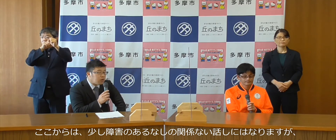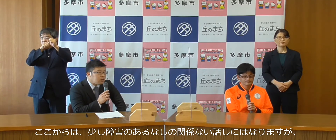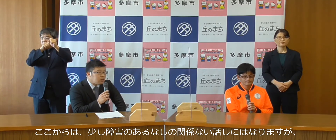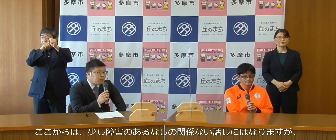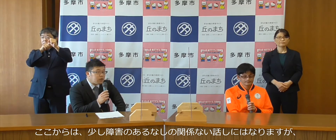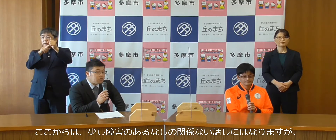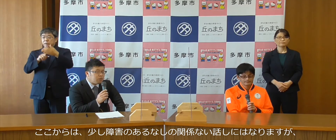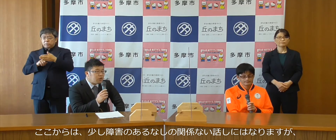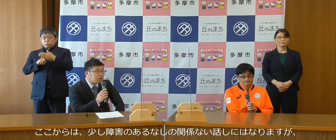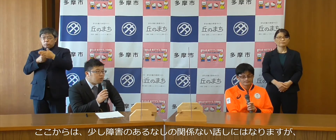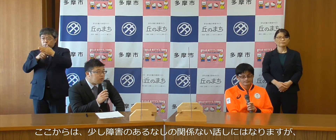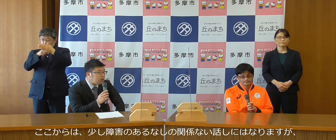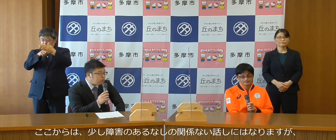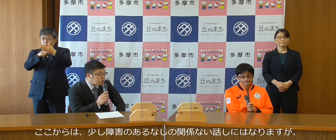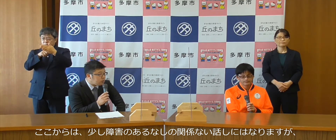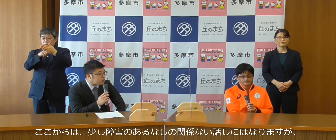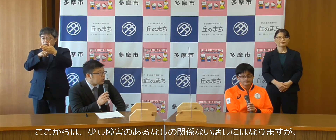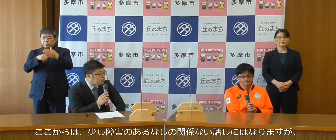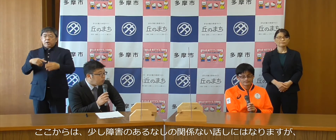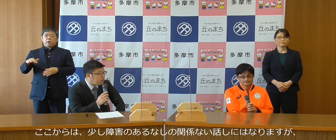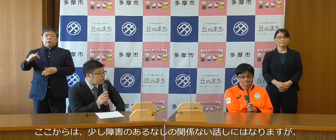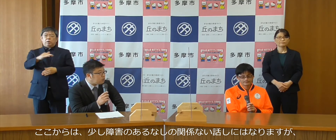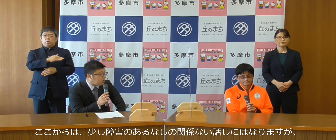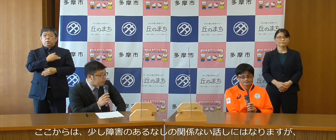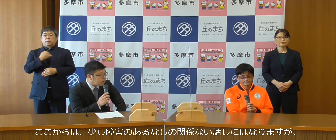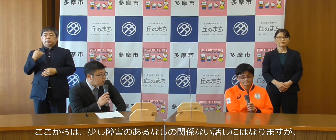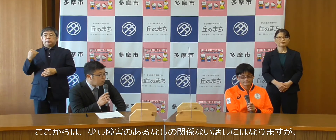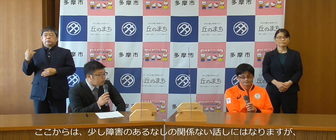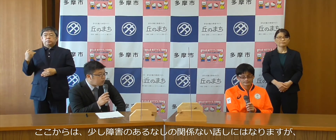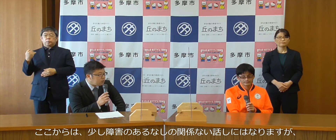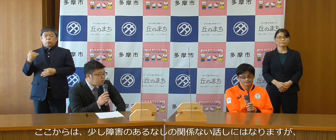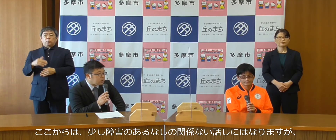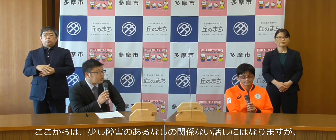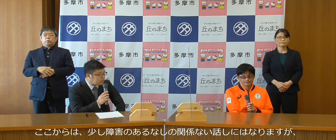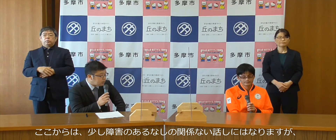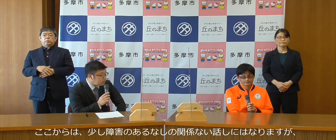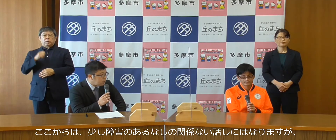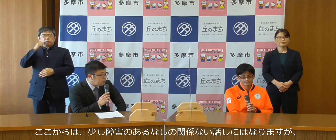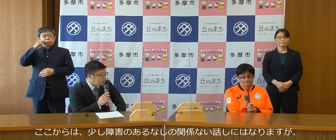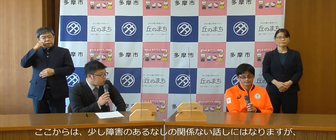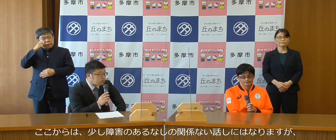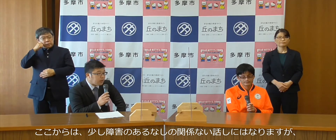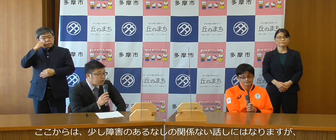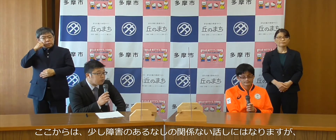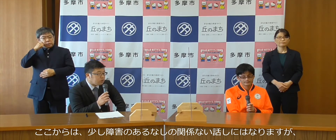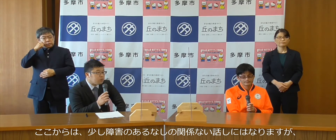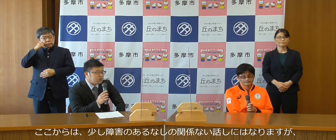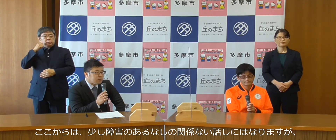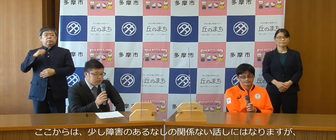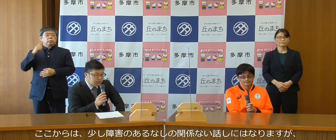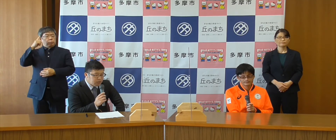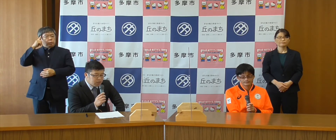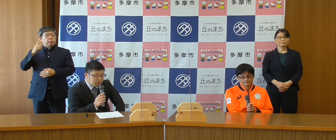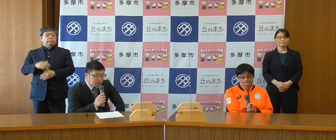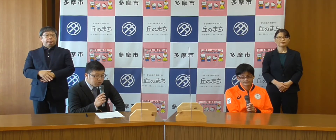ところが、やっぱり我々もそうですけども、すごくやっぱりこう難しいことかなというふうに